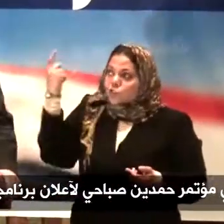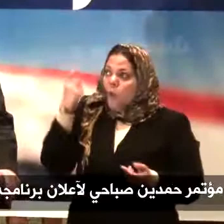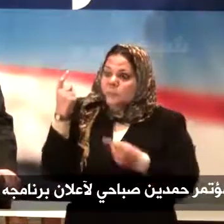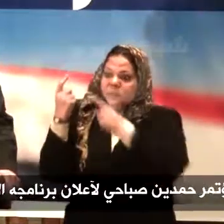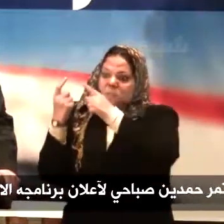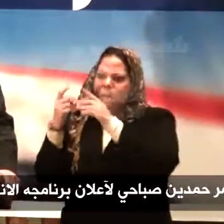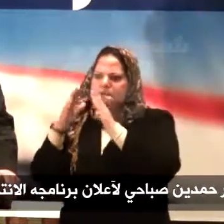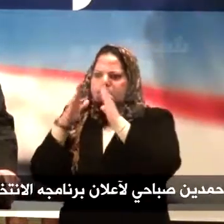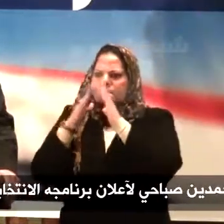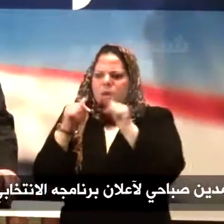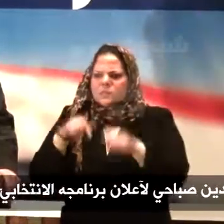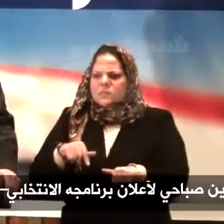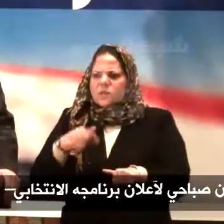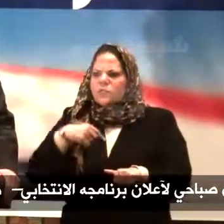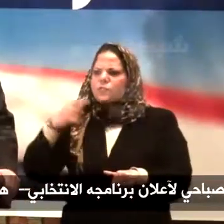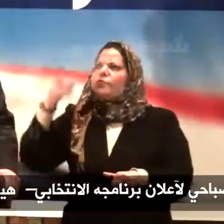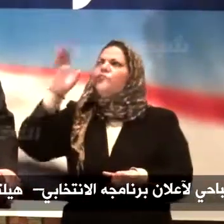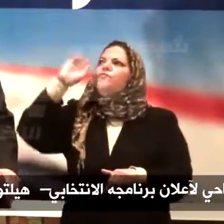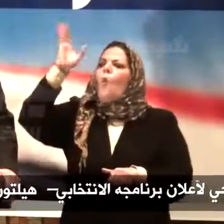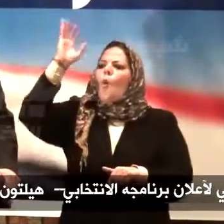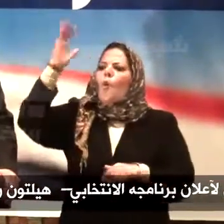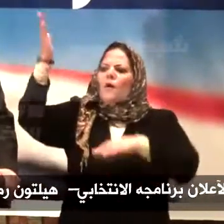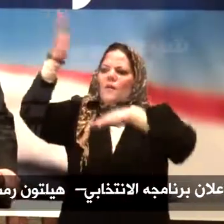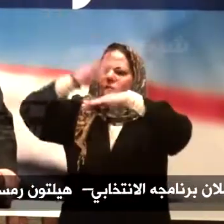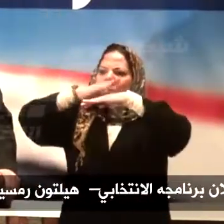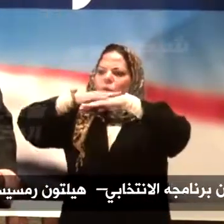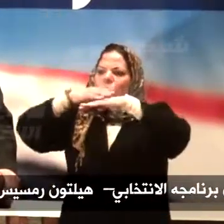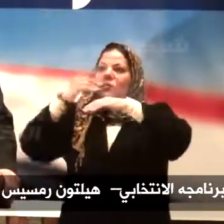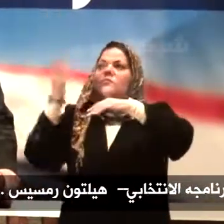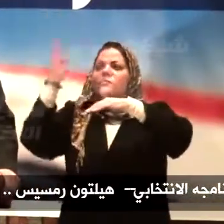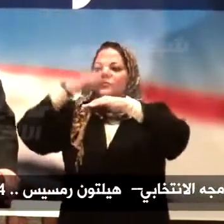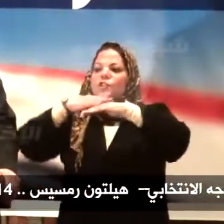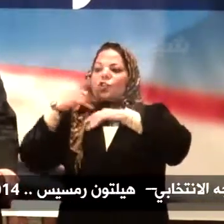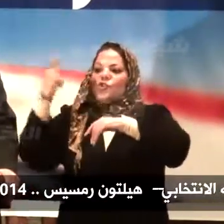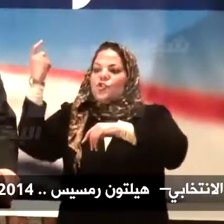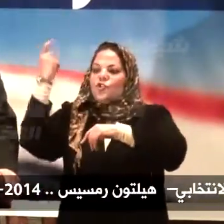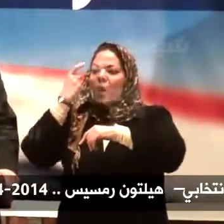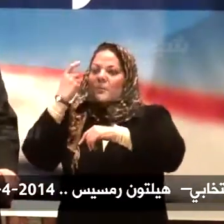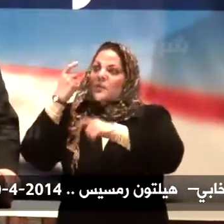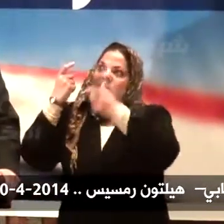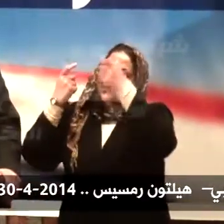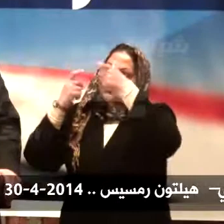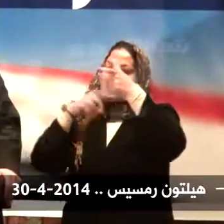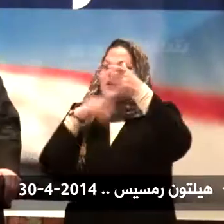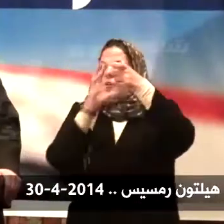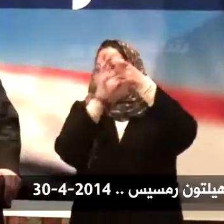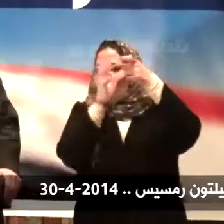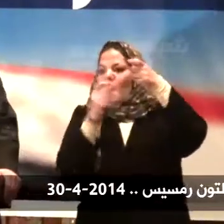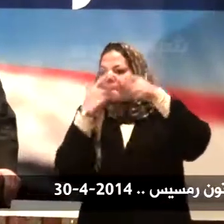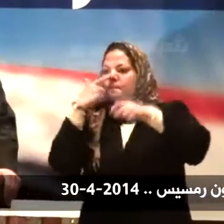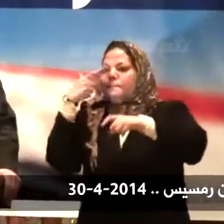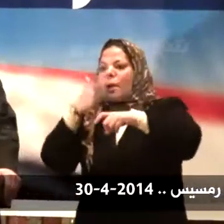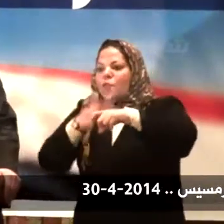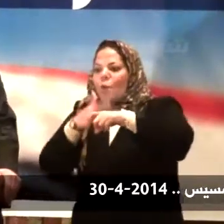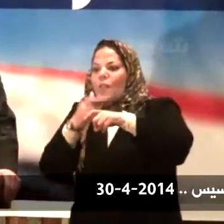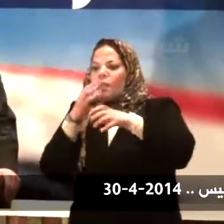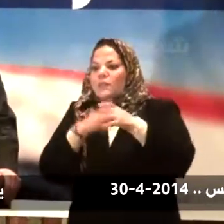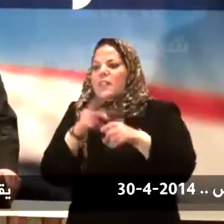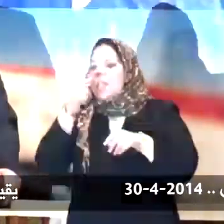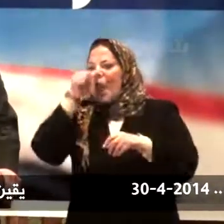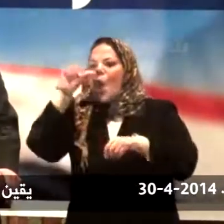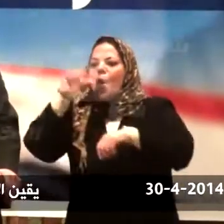واحنا اكتر بلد فيها سطوع في العالم، الشمس هتدي لمصر اللي اداه البترول